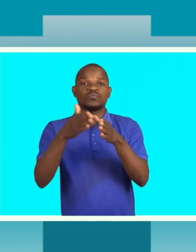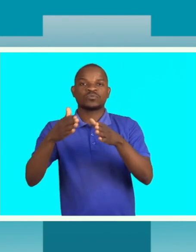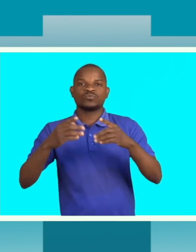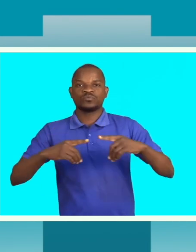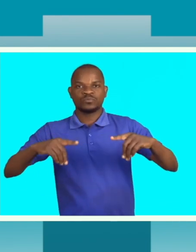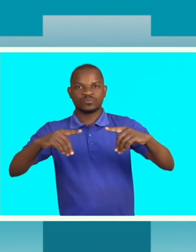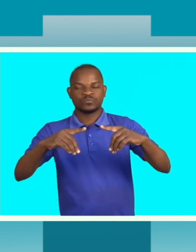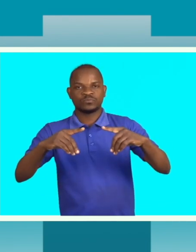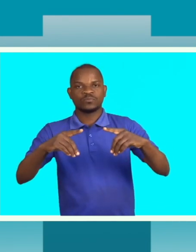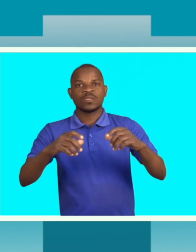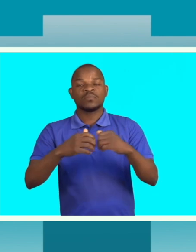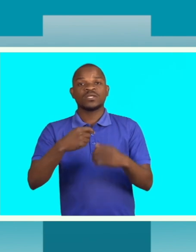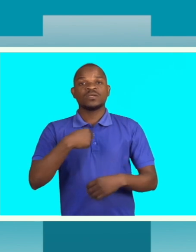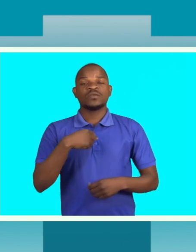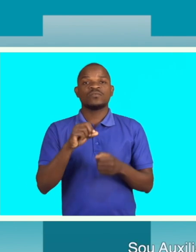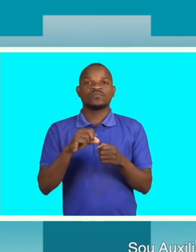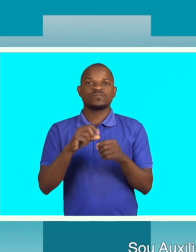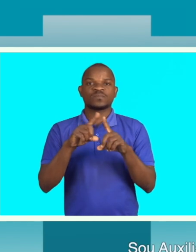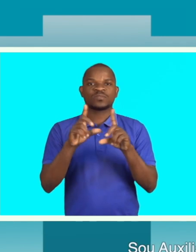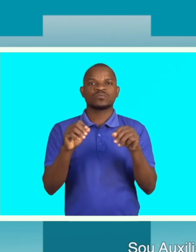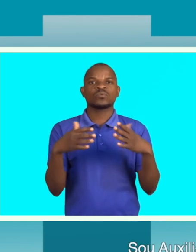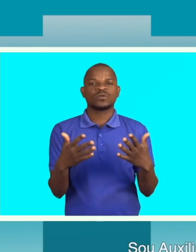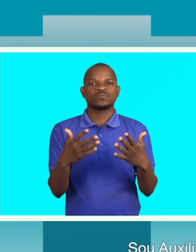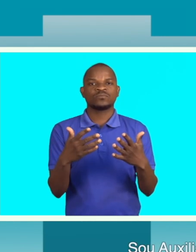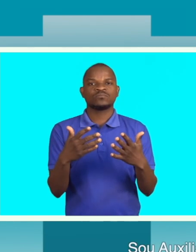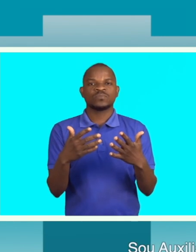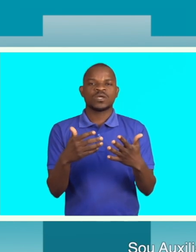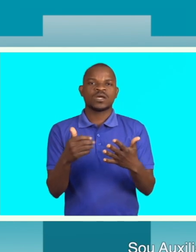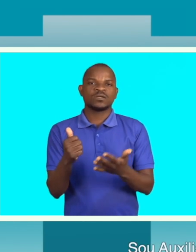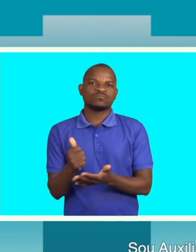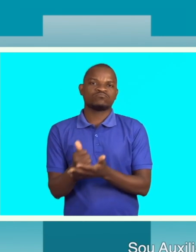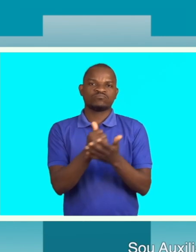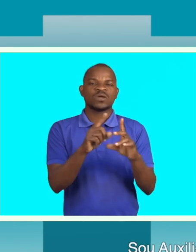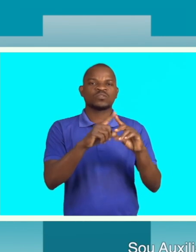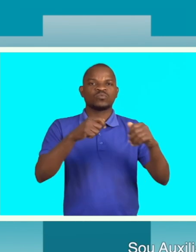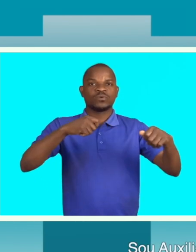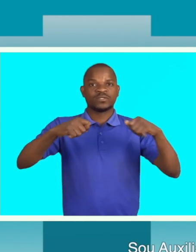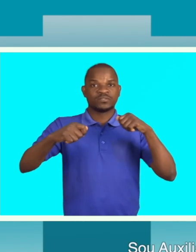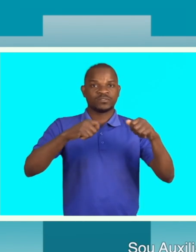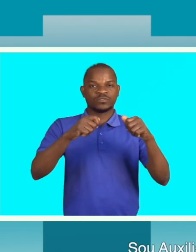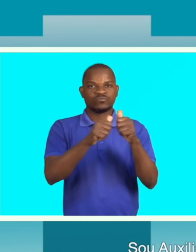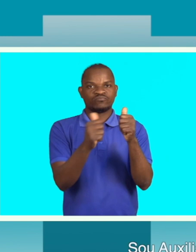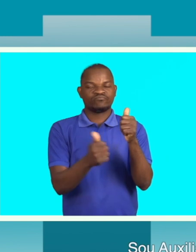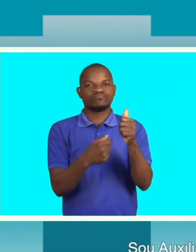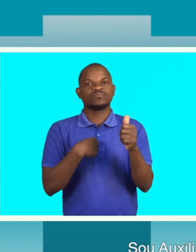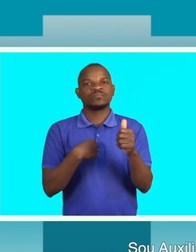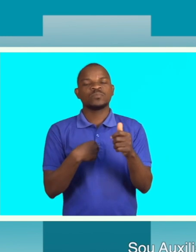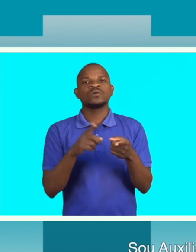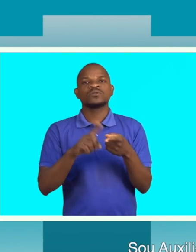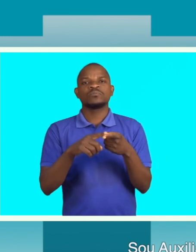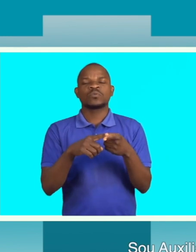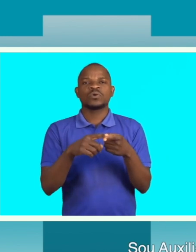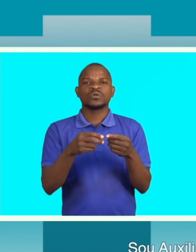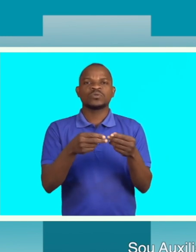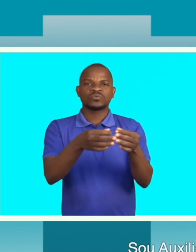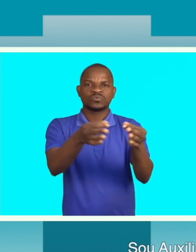Sou auxiliar Administrativo Entretanto Dou entrada Documentos